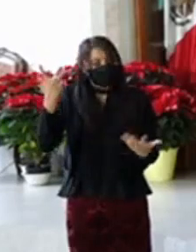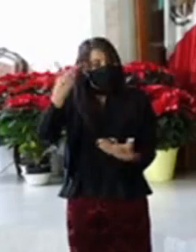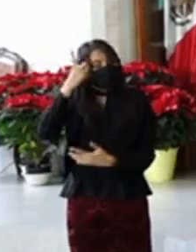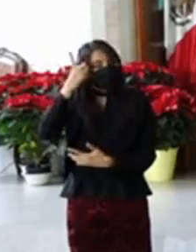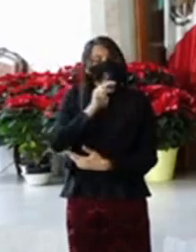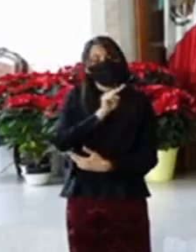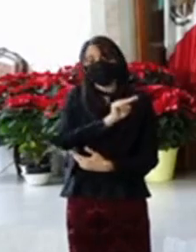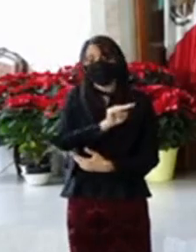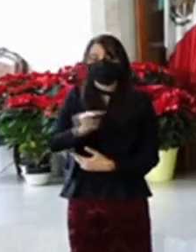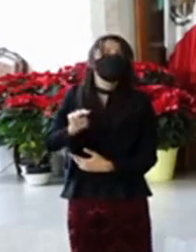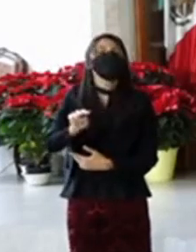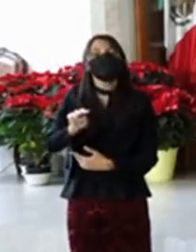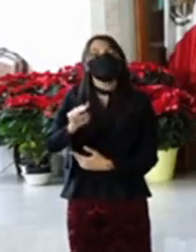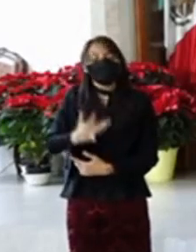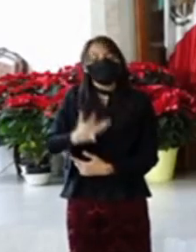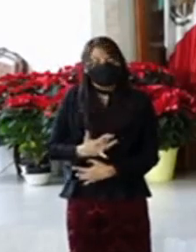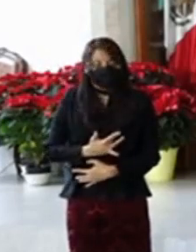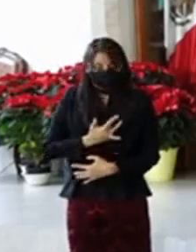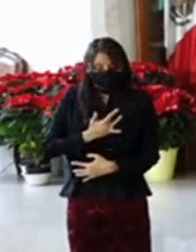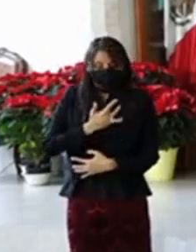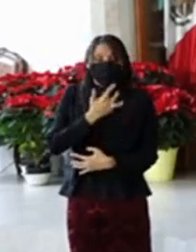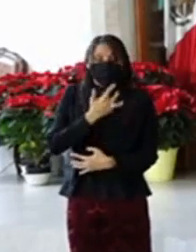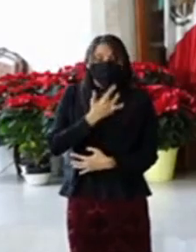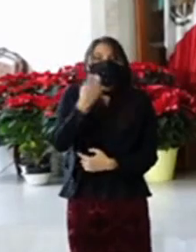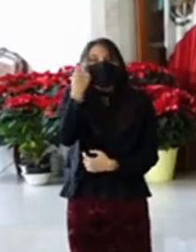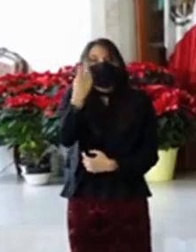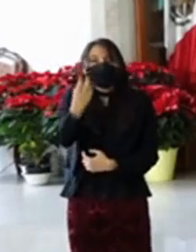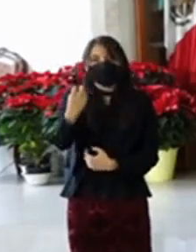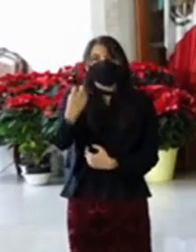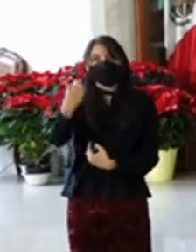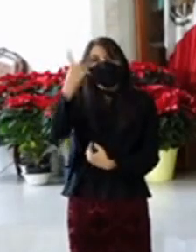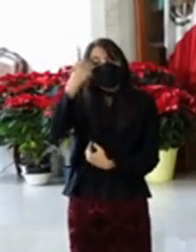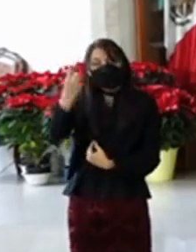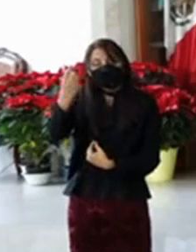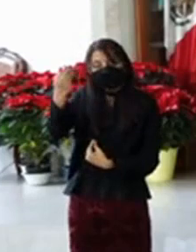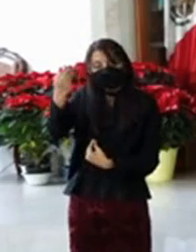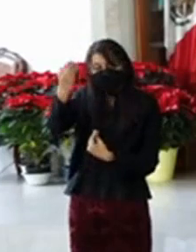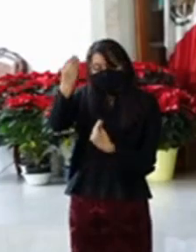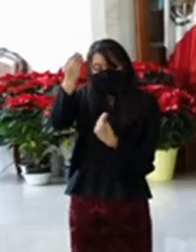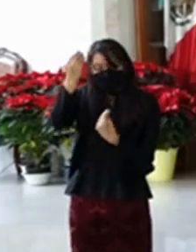es cuando se mueve el corazón tierno y amante del Señor por los suyos.